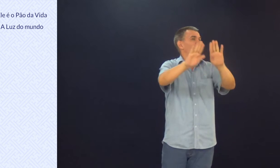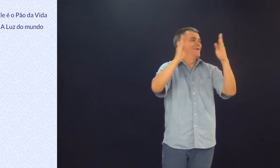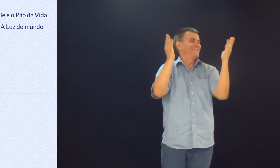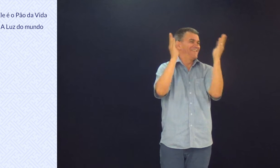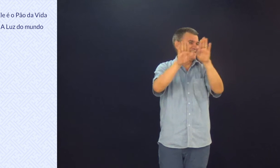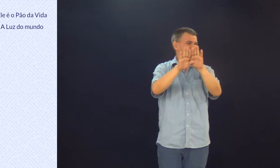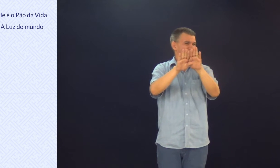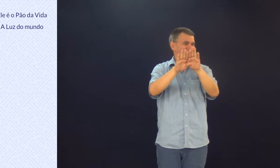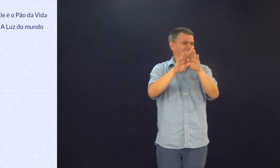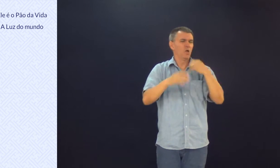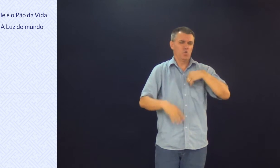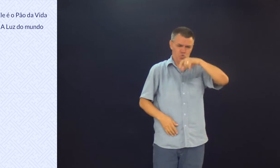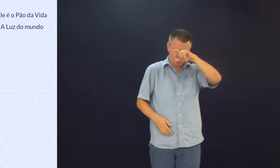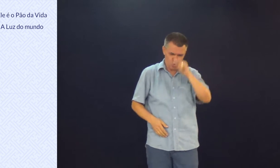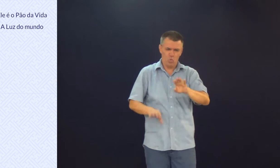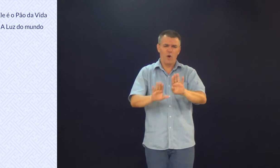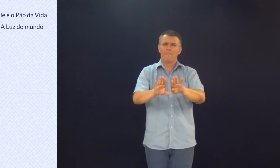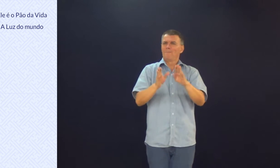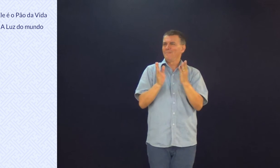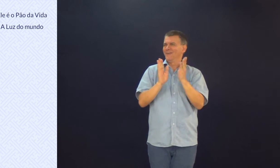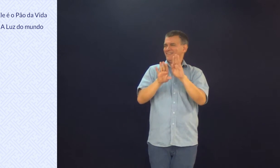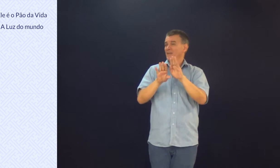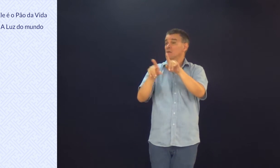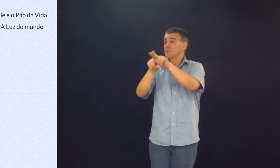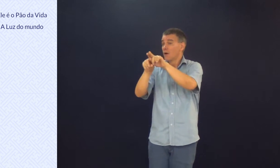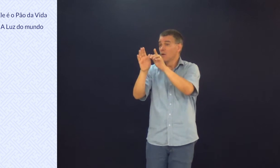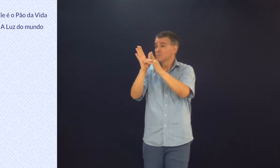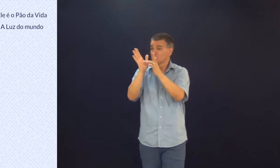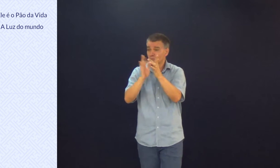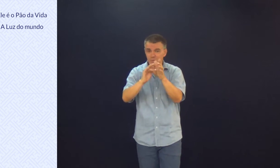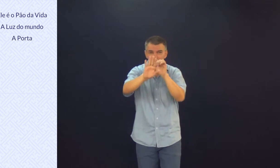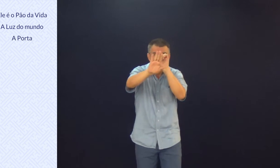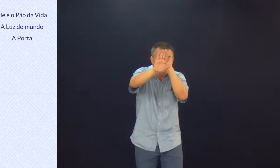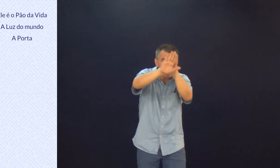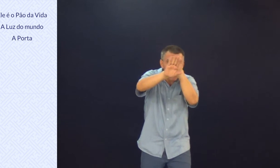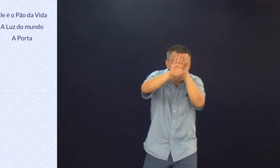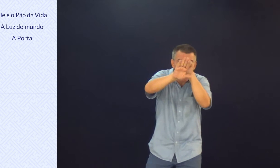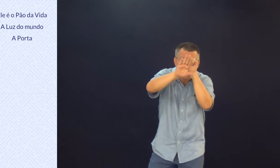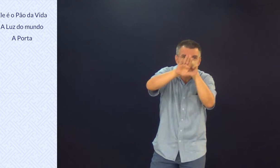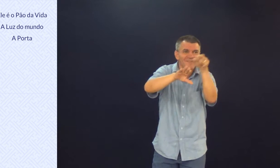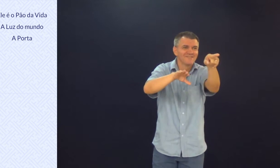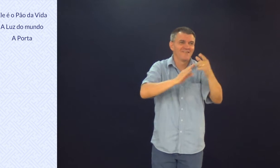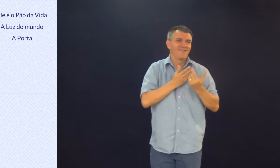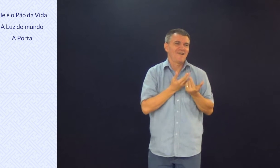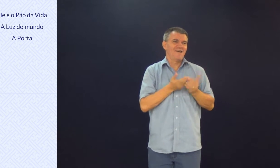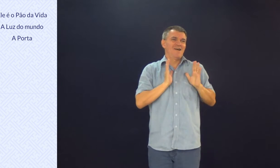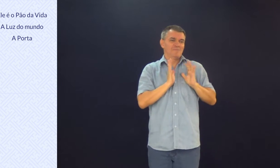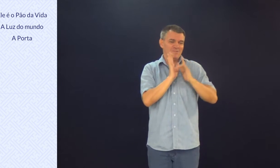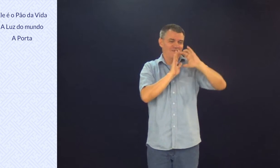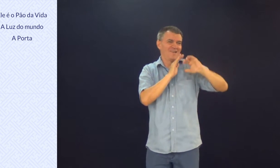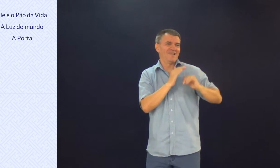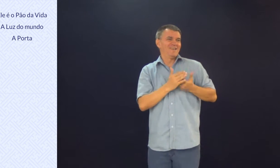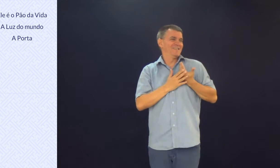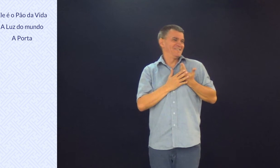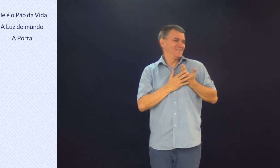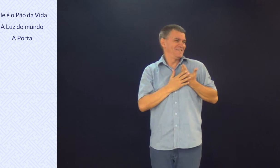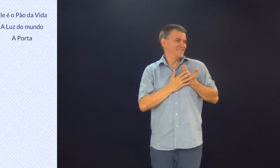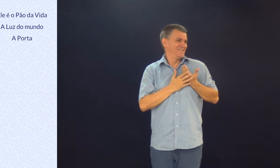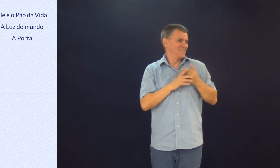jesus é a porta eu sou a porta e quem permite